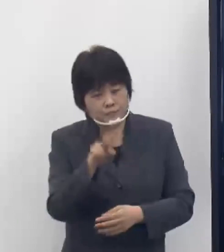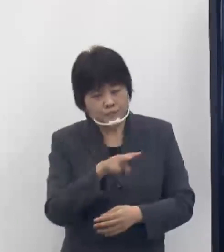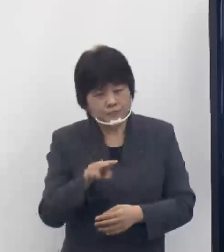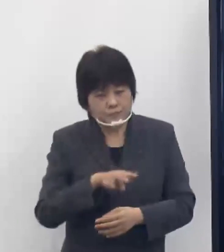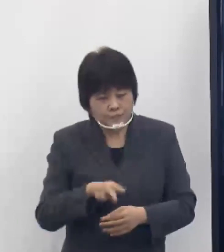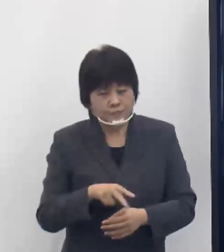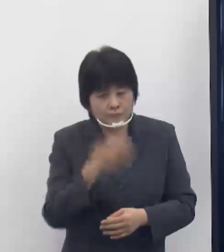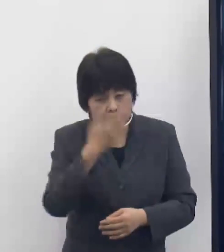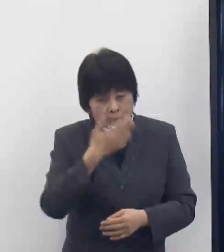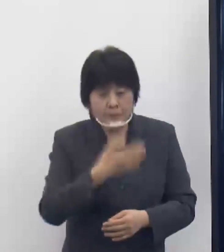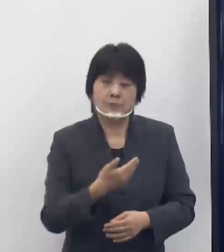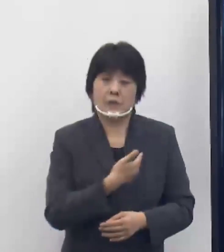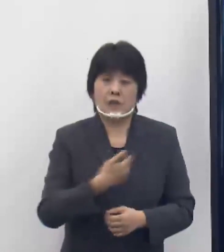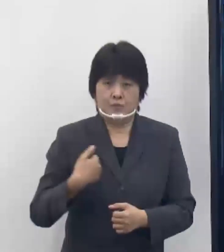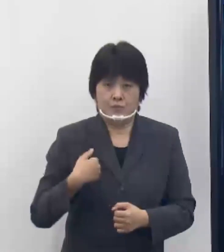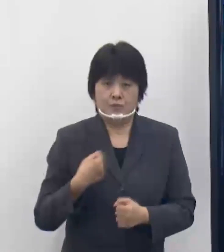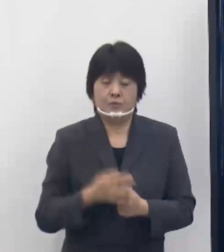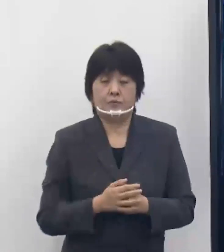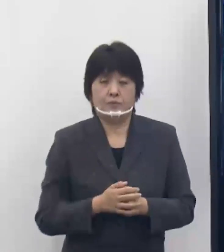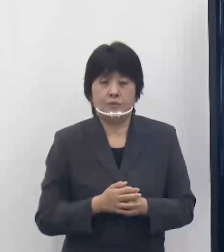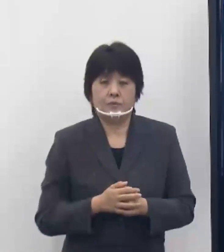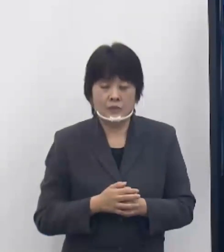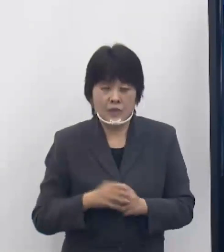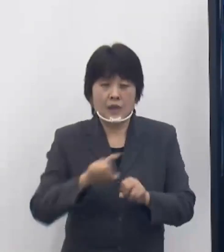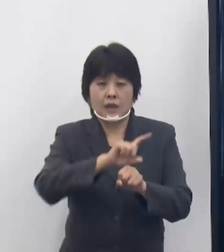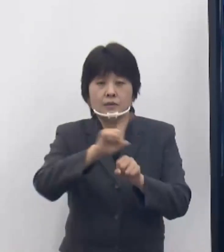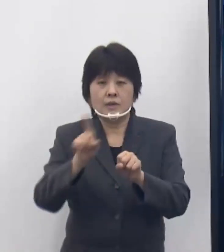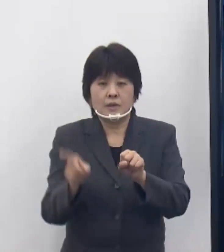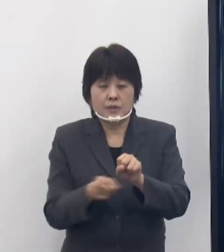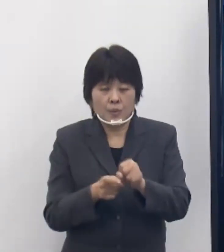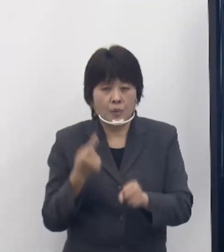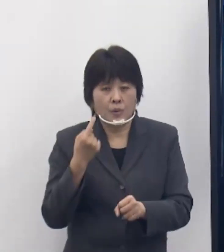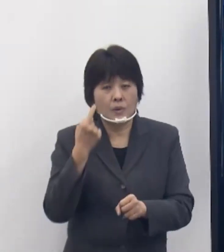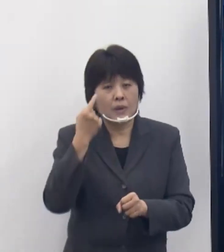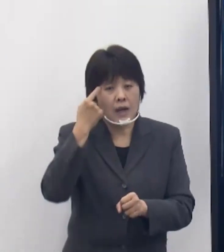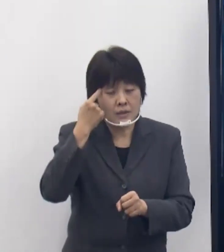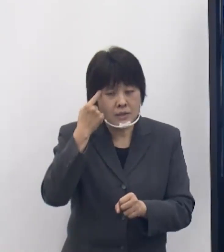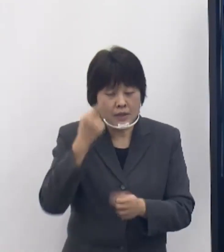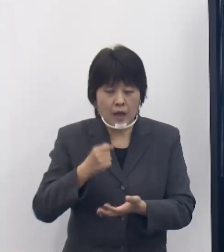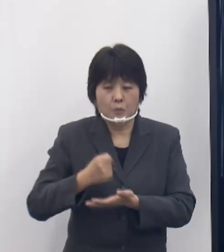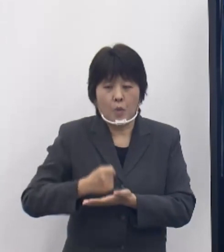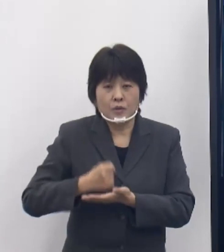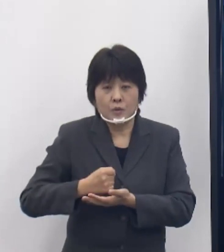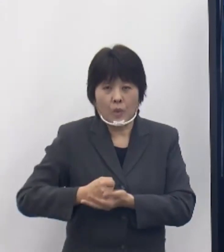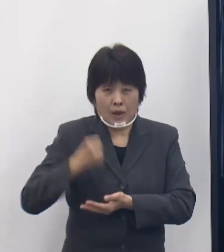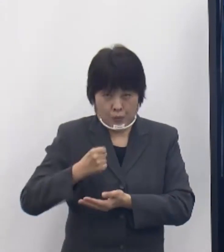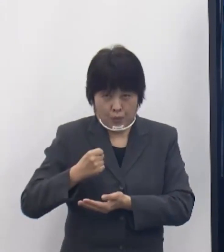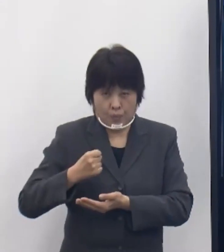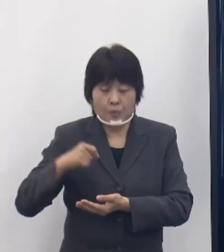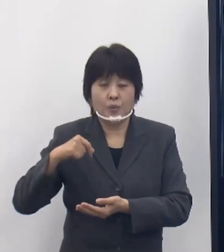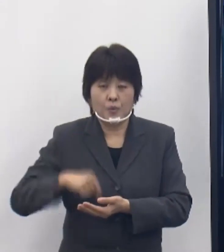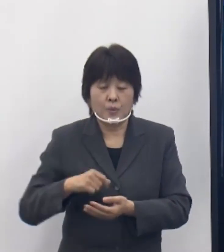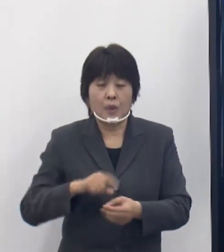ます。次に SDGs を感じてポイントゲットについてであります。